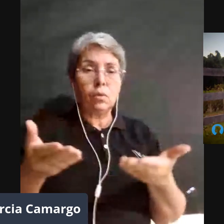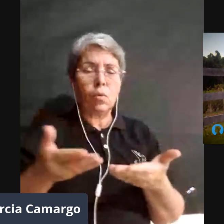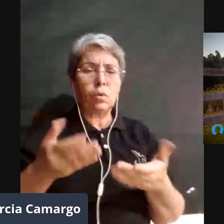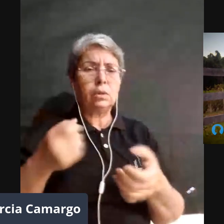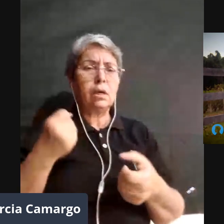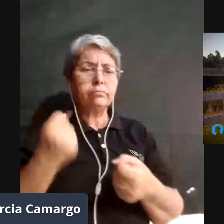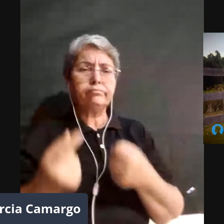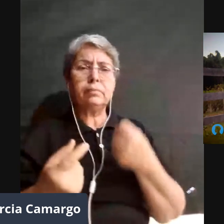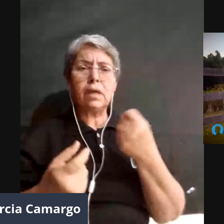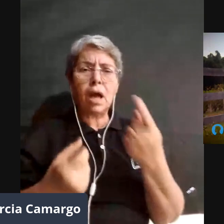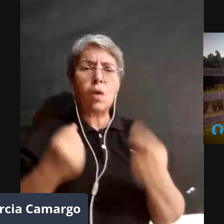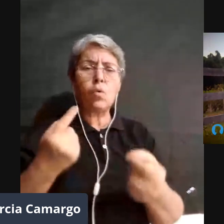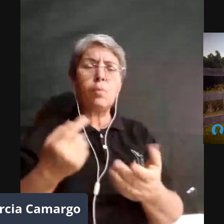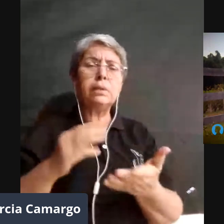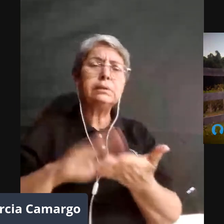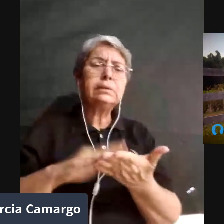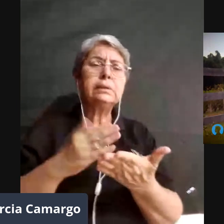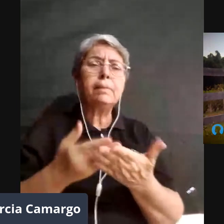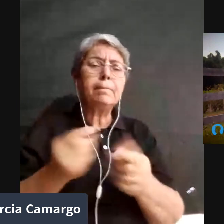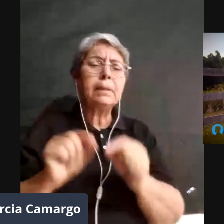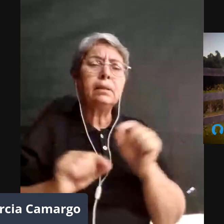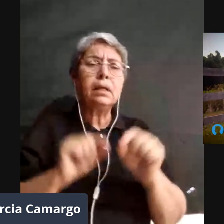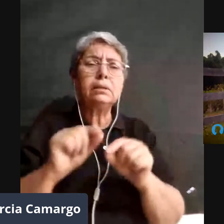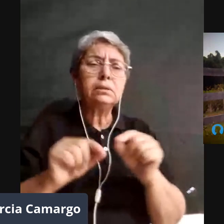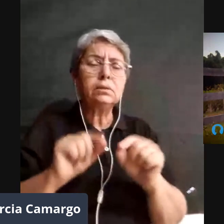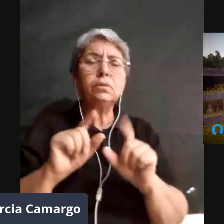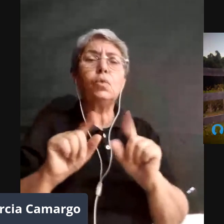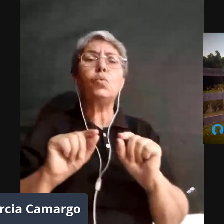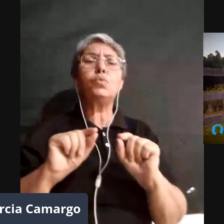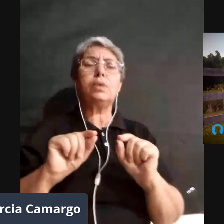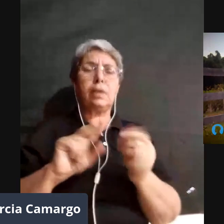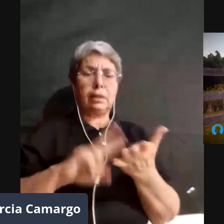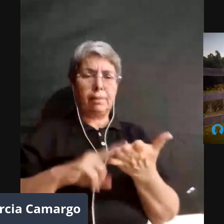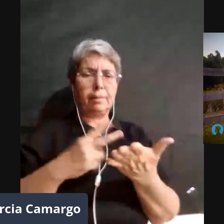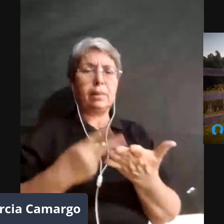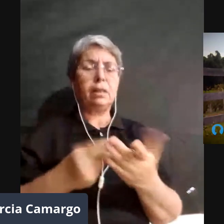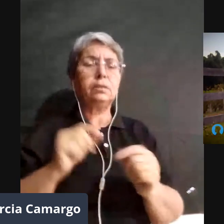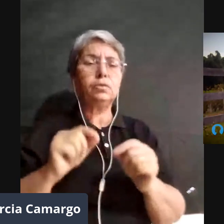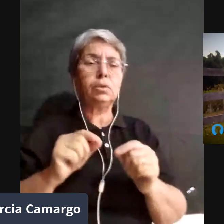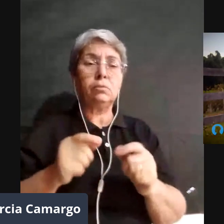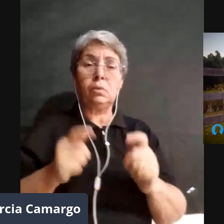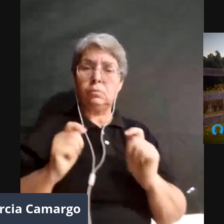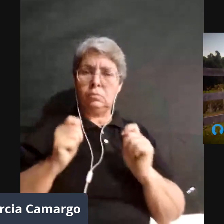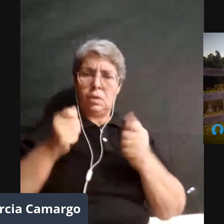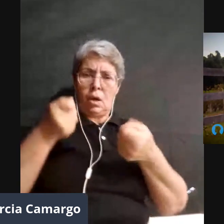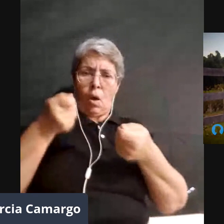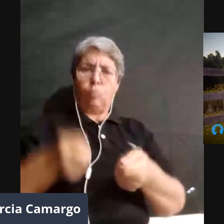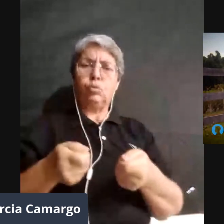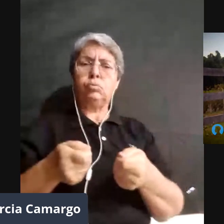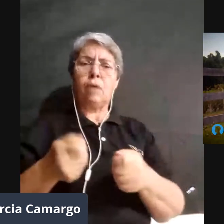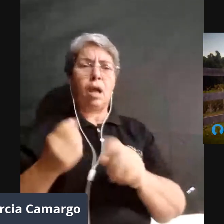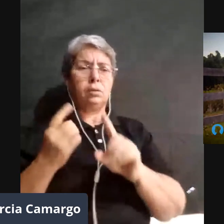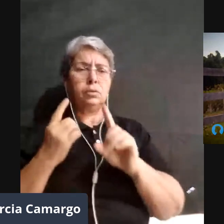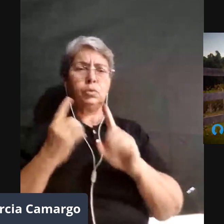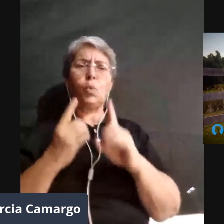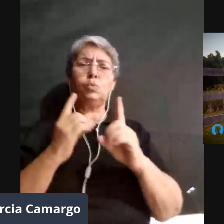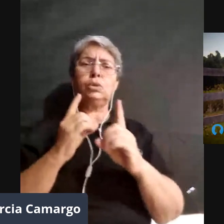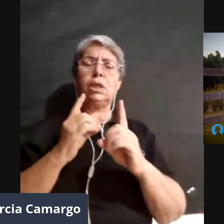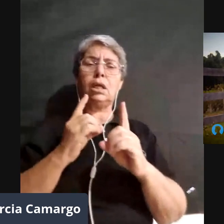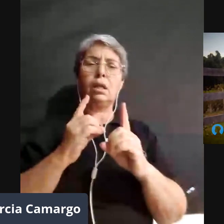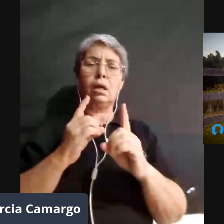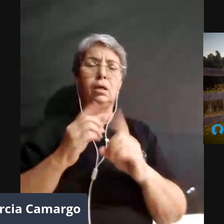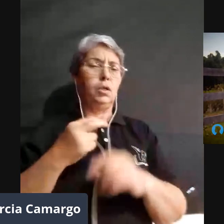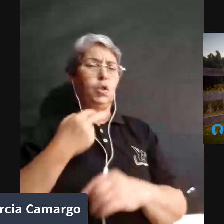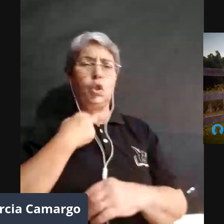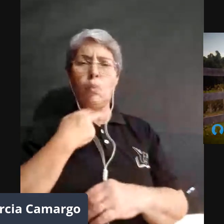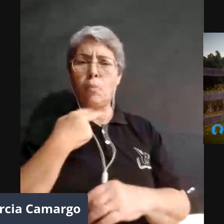essa mesma história têm assumido quase que uma forma de autoridade de doutrina. Não se pode questionar